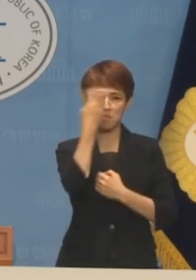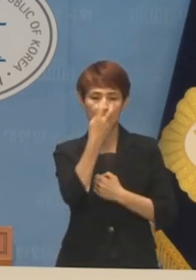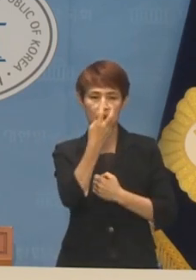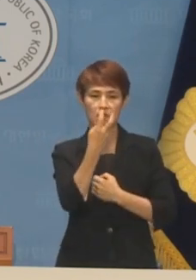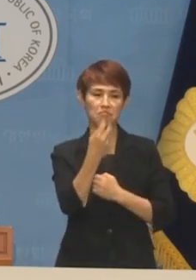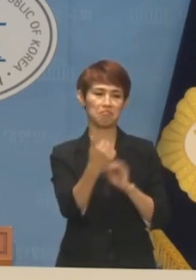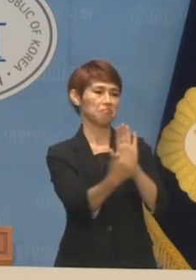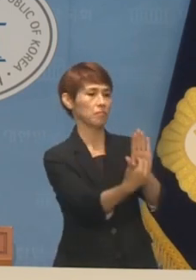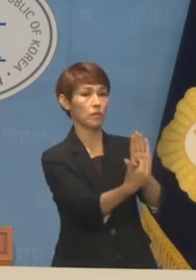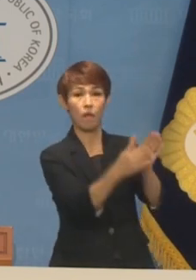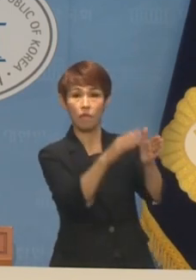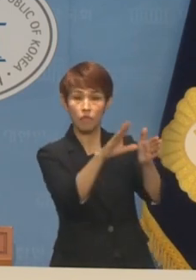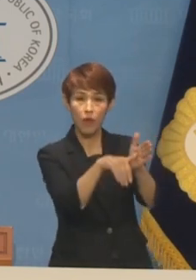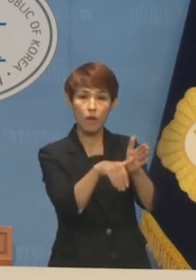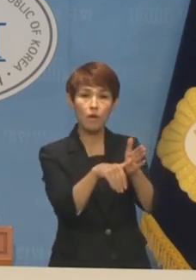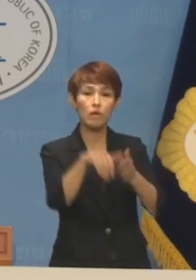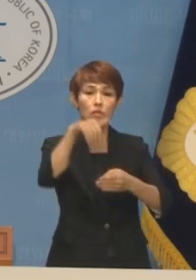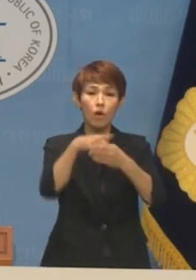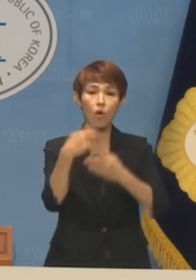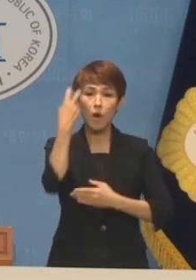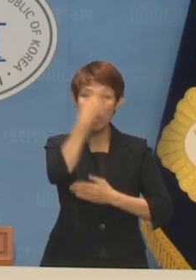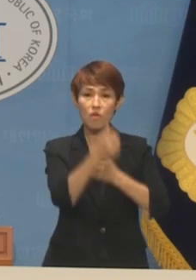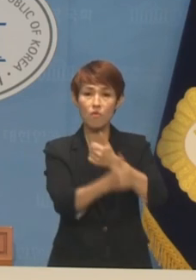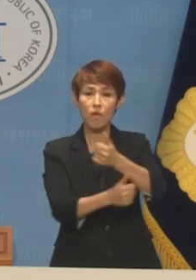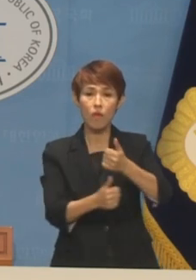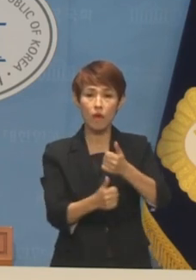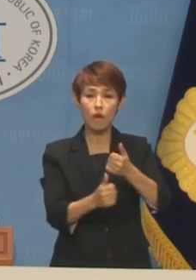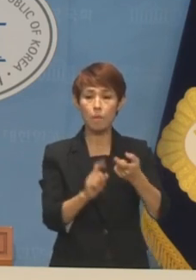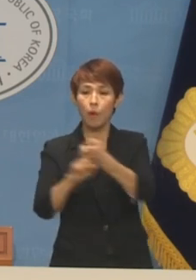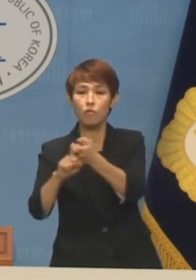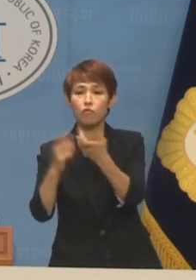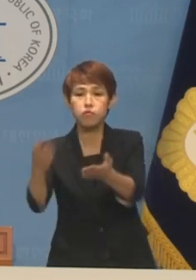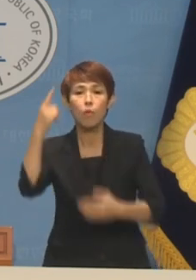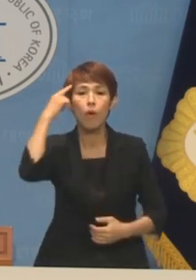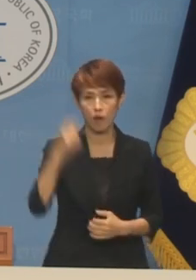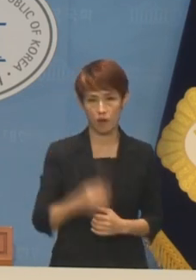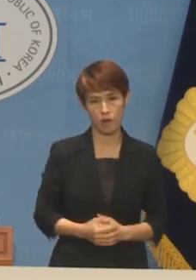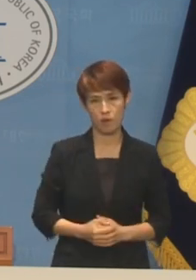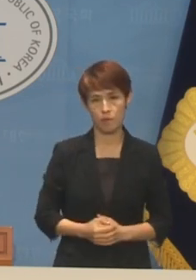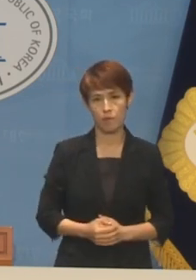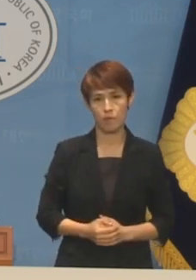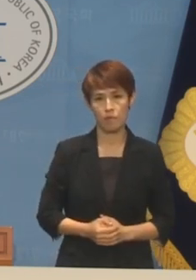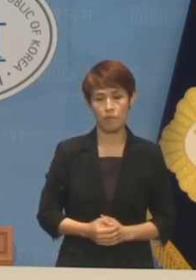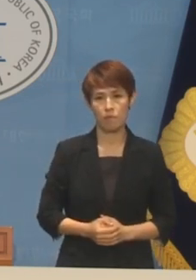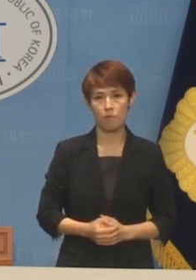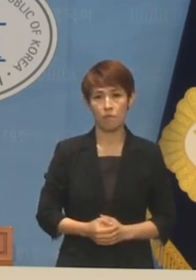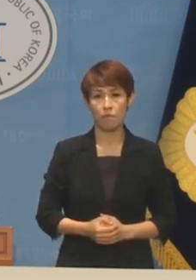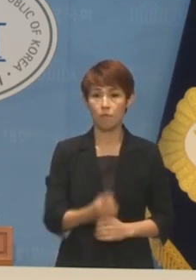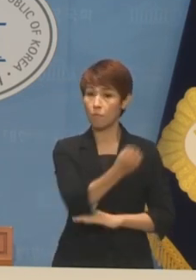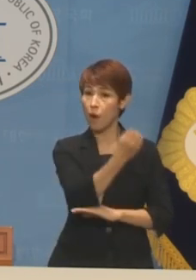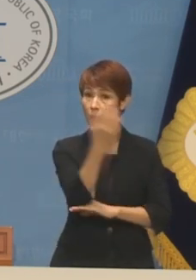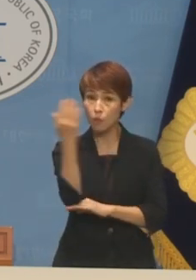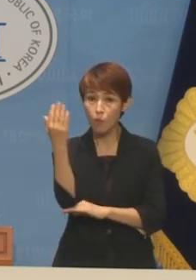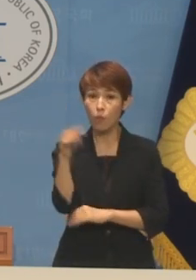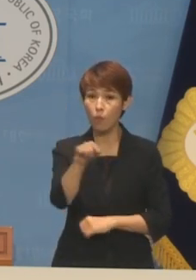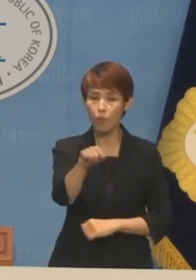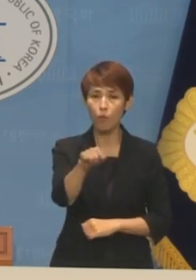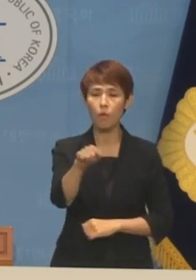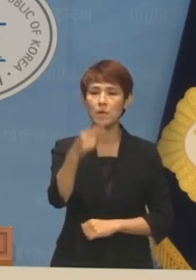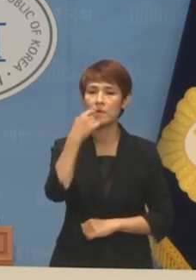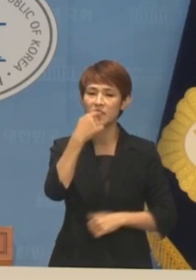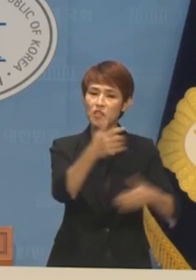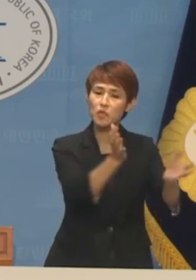때 선관위를 두둔했던 것입니까? 왜 언론들은 이를 두고